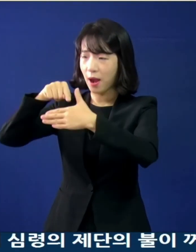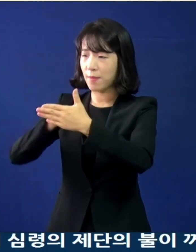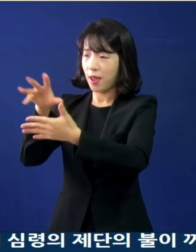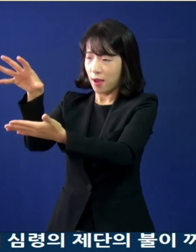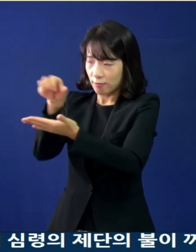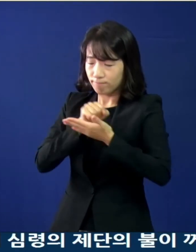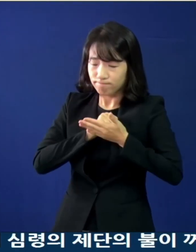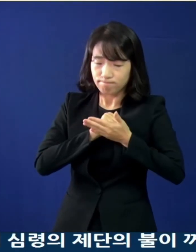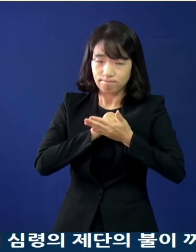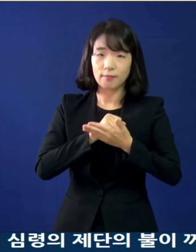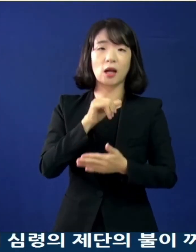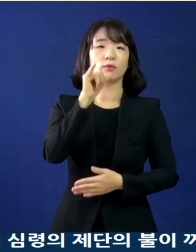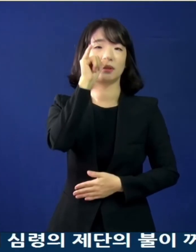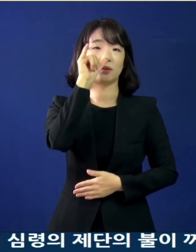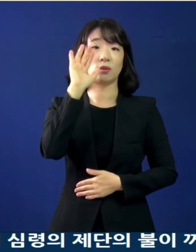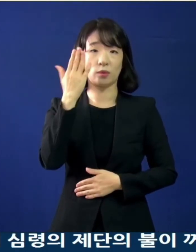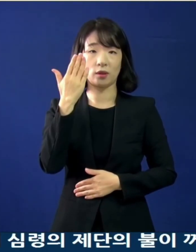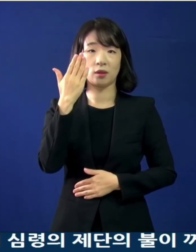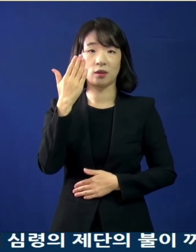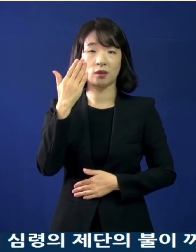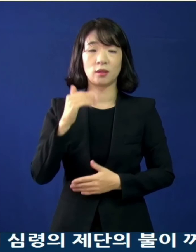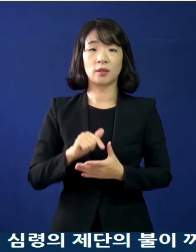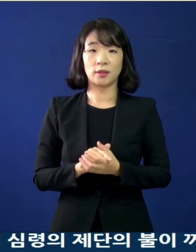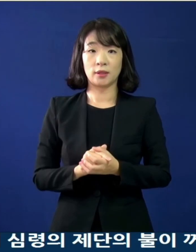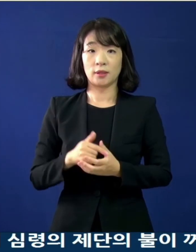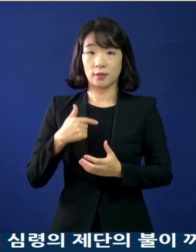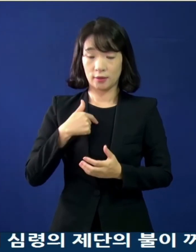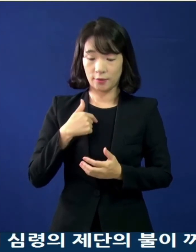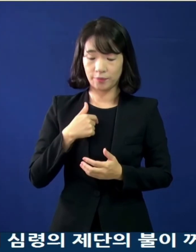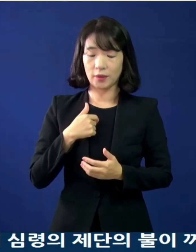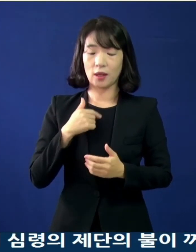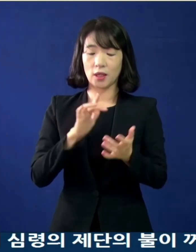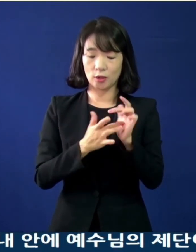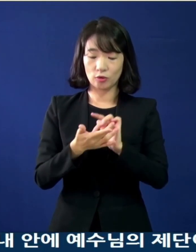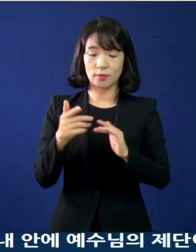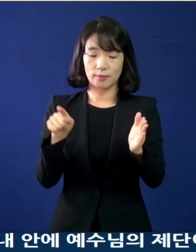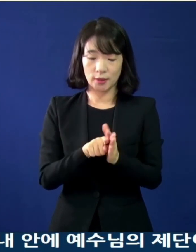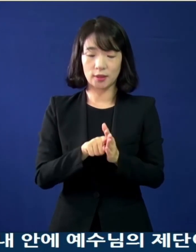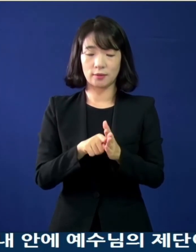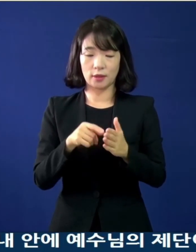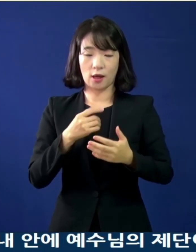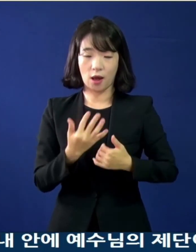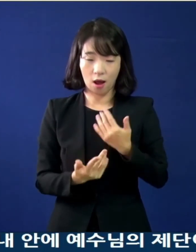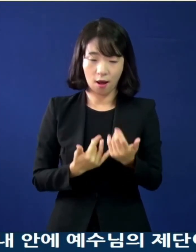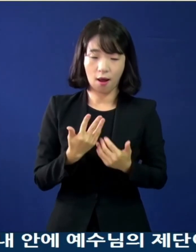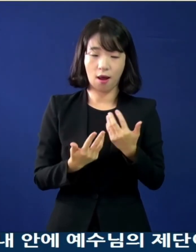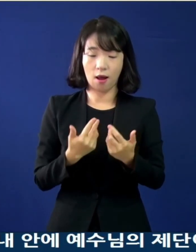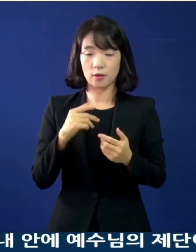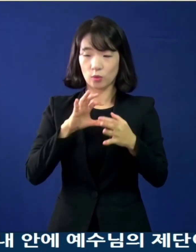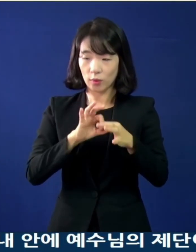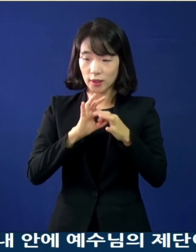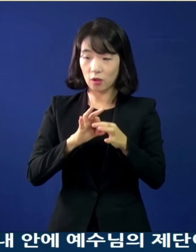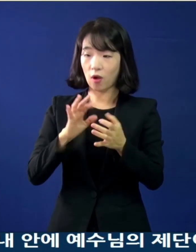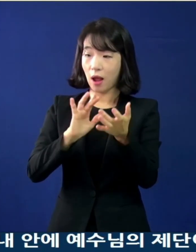우리는 하나님의 세계로 올려질 수 있고 들어갈 수 있는 문이 열려 있는